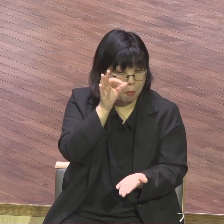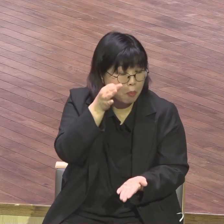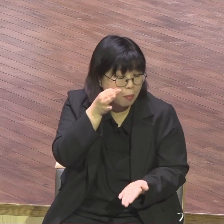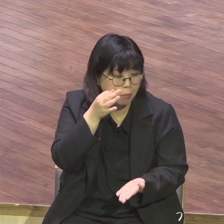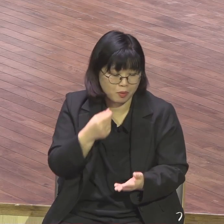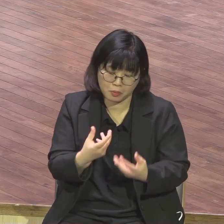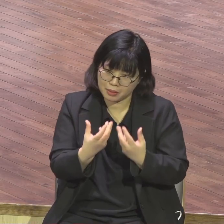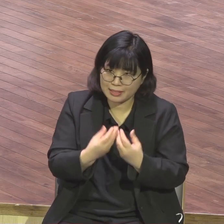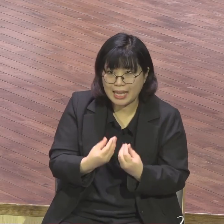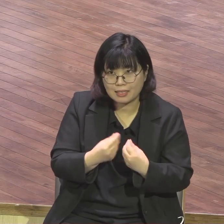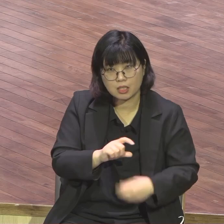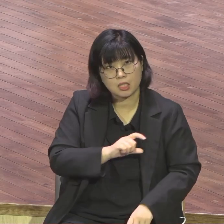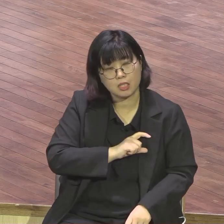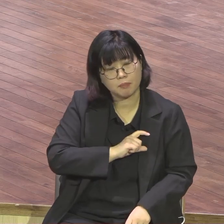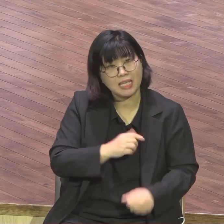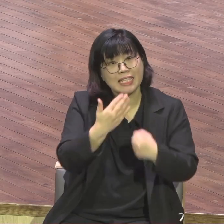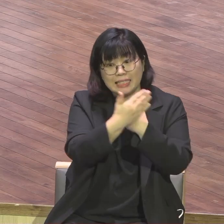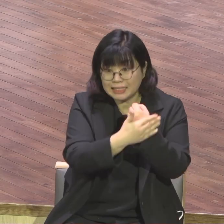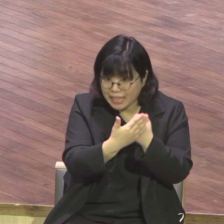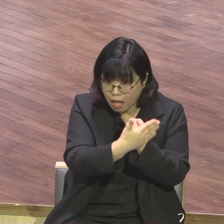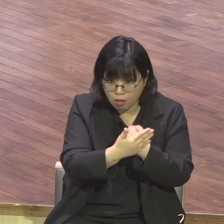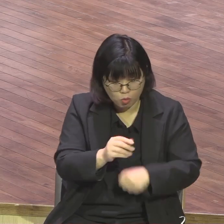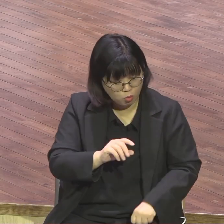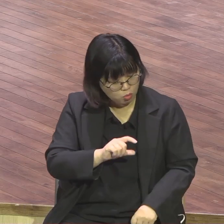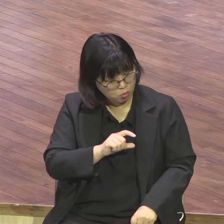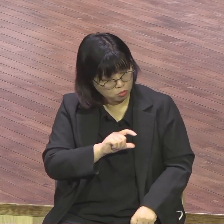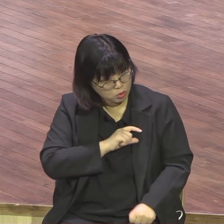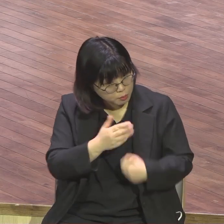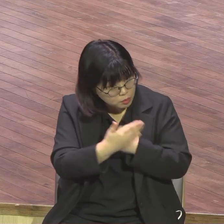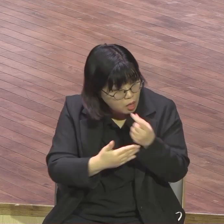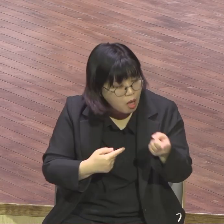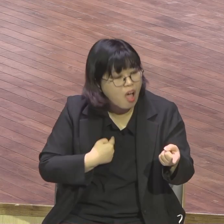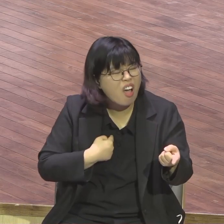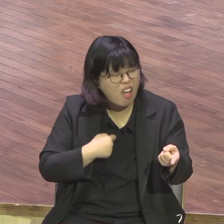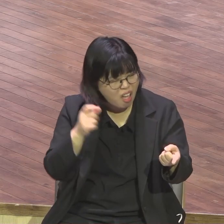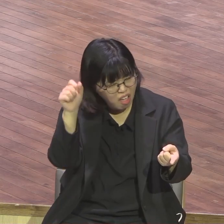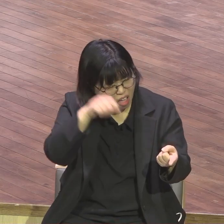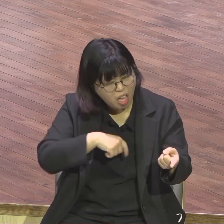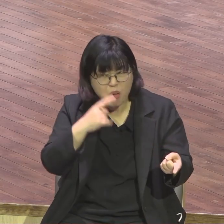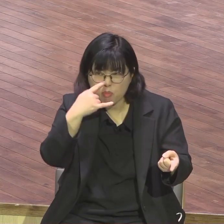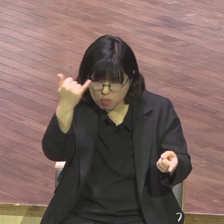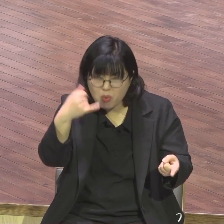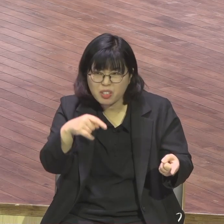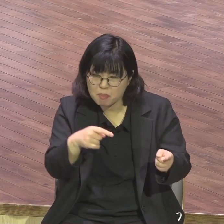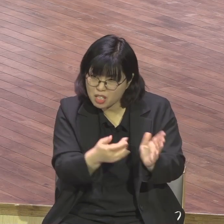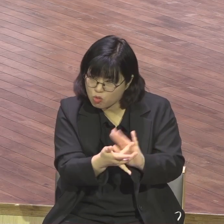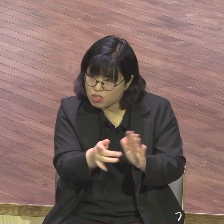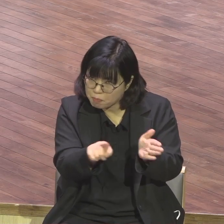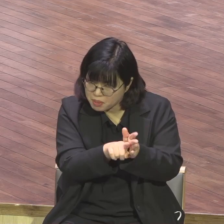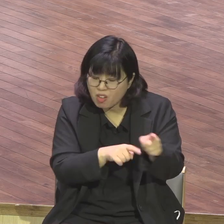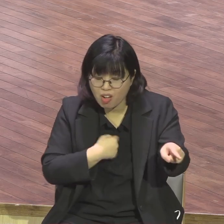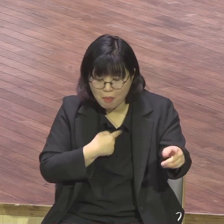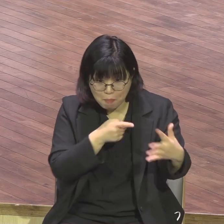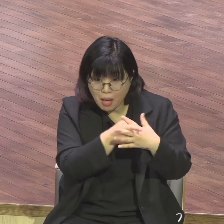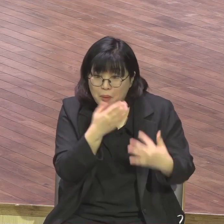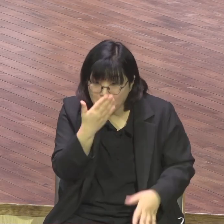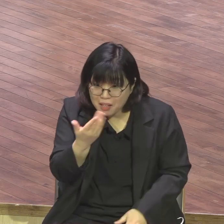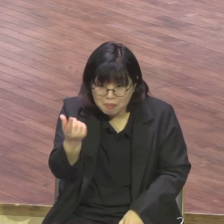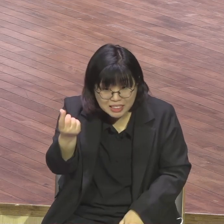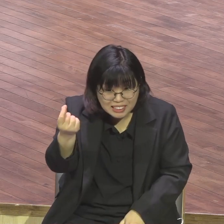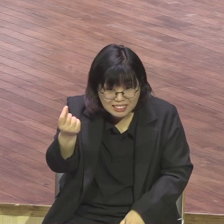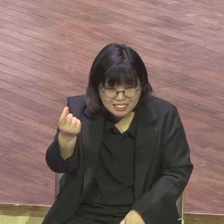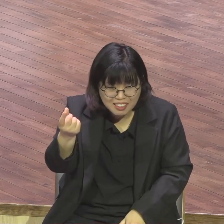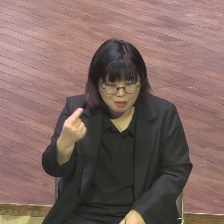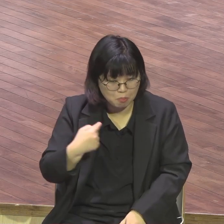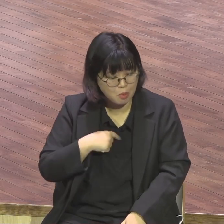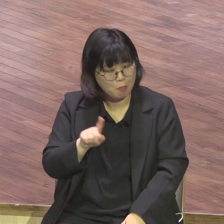뭐 이성 이름을 딱 보면 아 저 사람 믿는 가정이었구나 이런 그 이름 보면 알 수